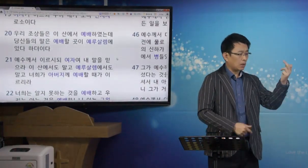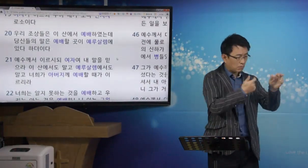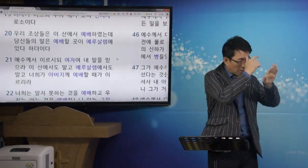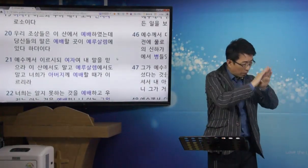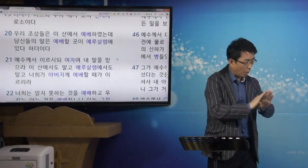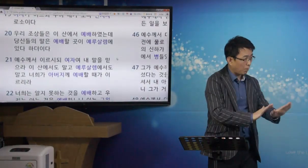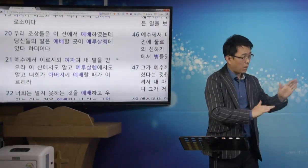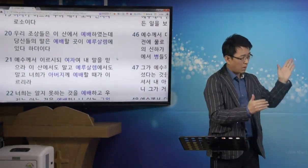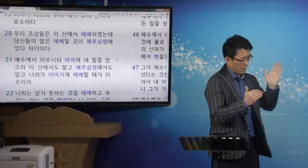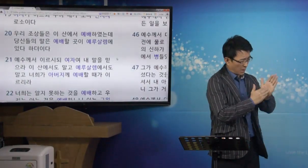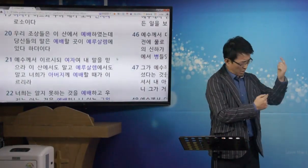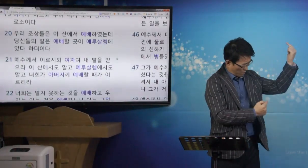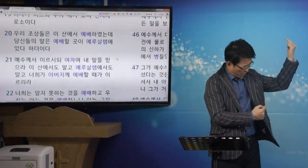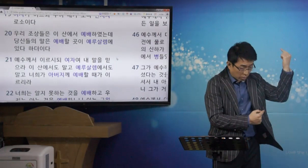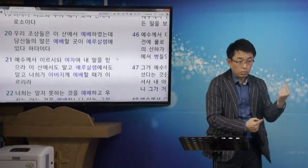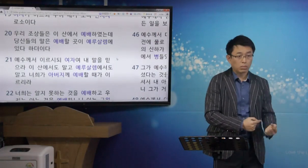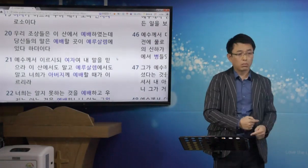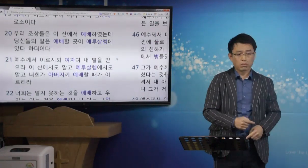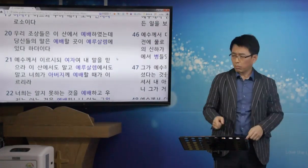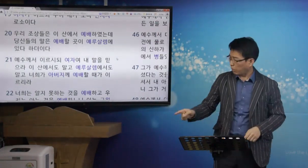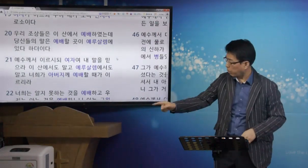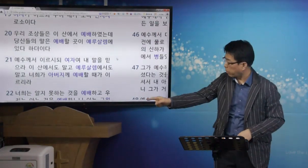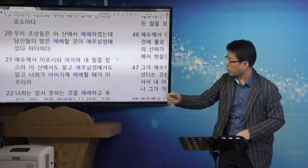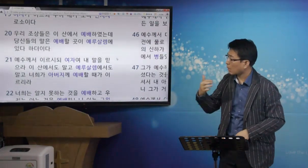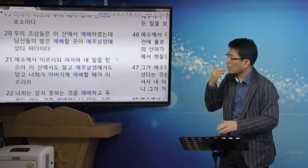우리가 드리는 것은 그리심산이다.